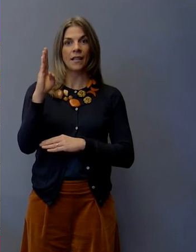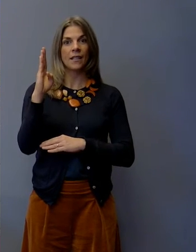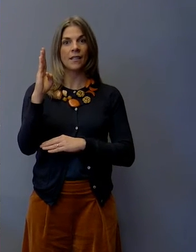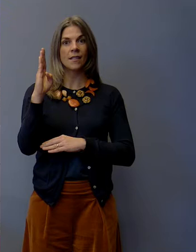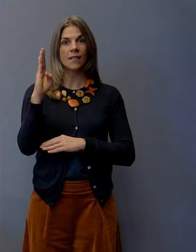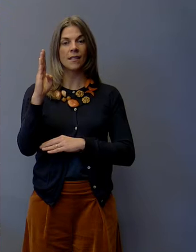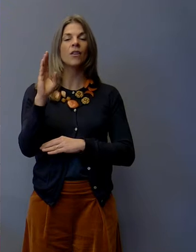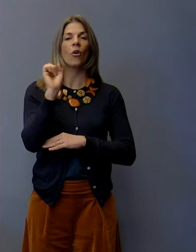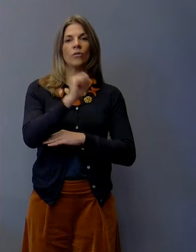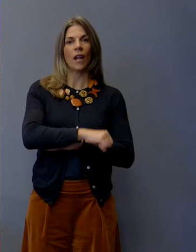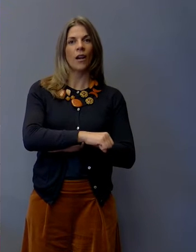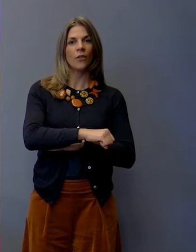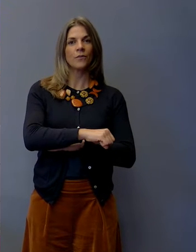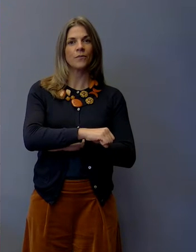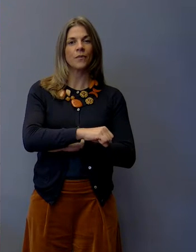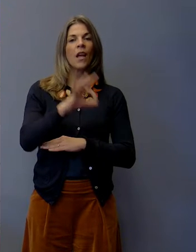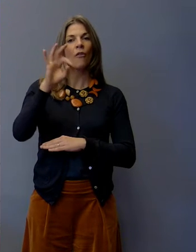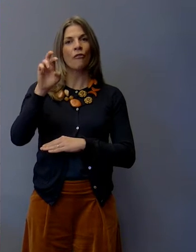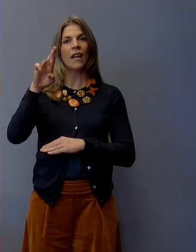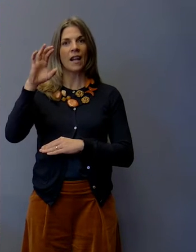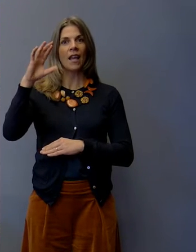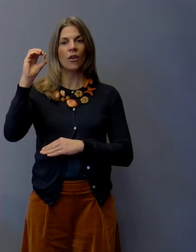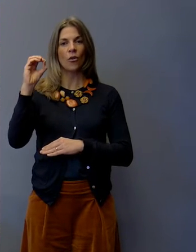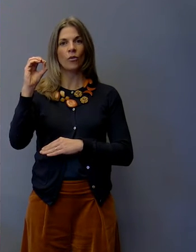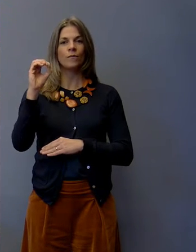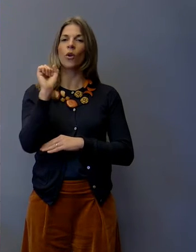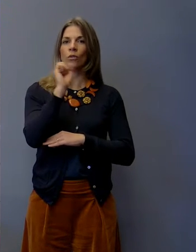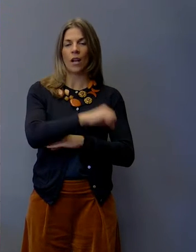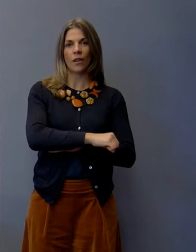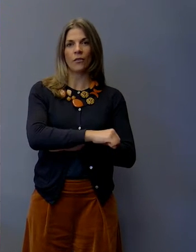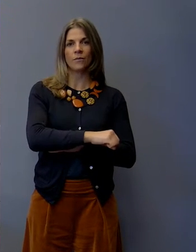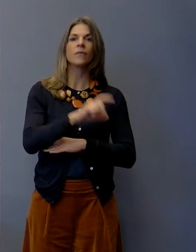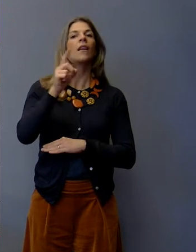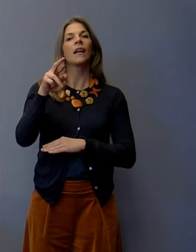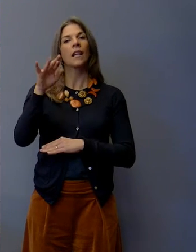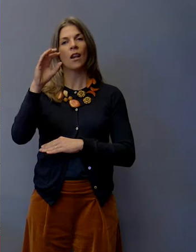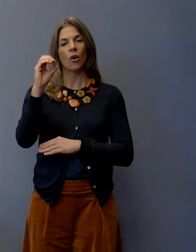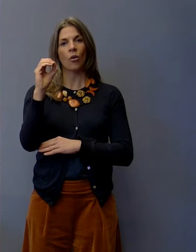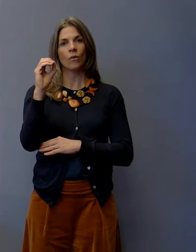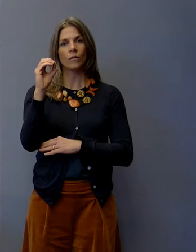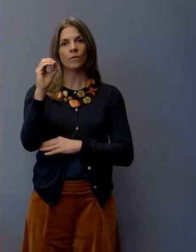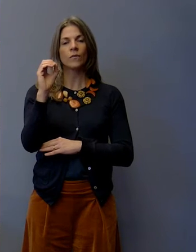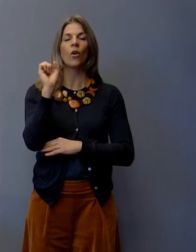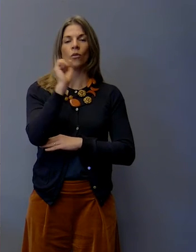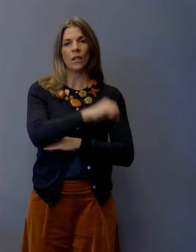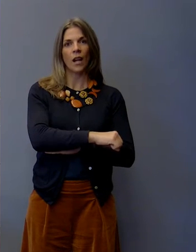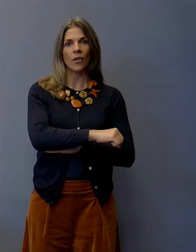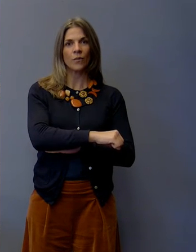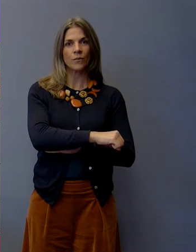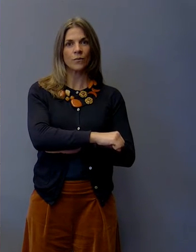mario consigliere ferrero contrario consigliere grillo contrario